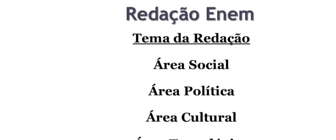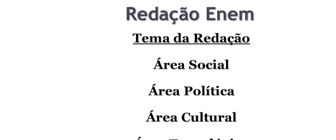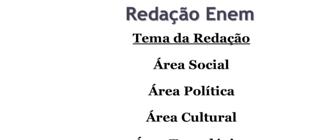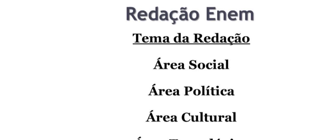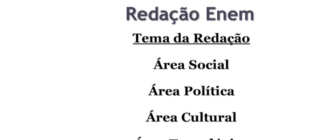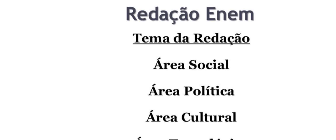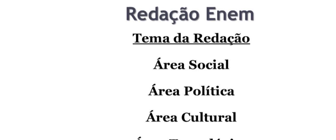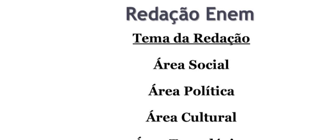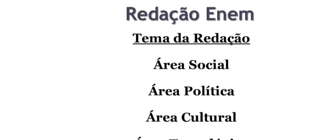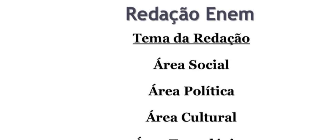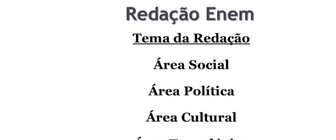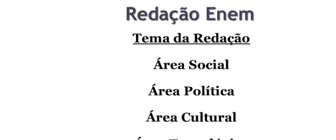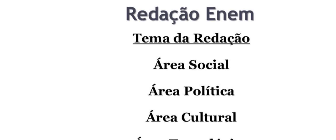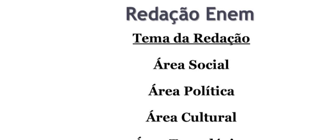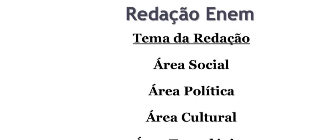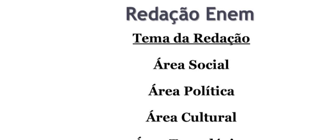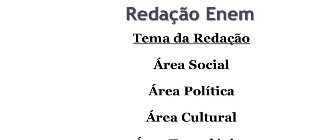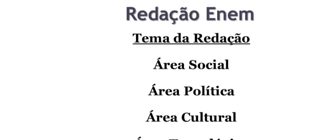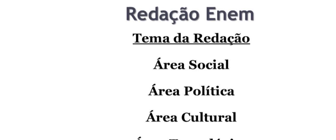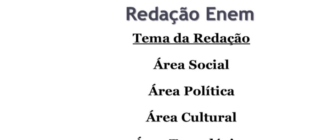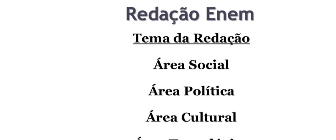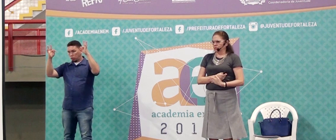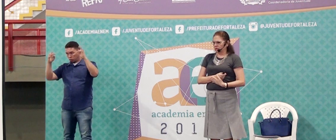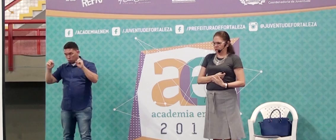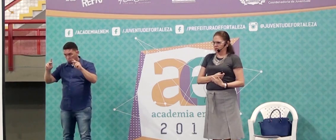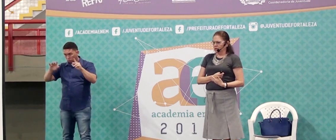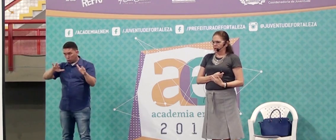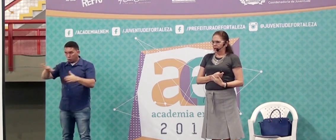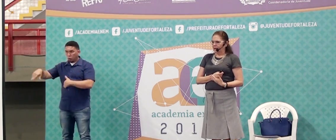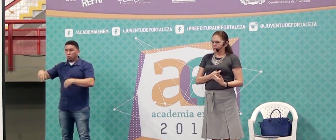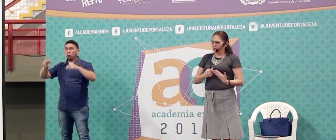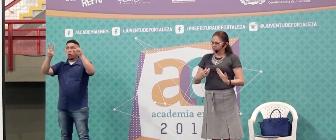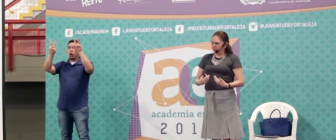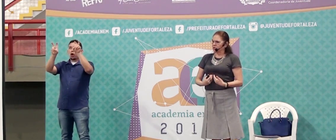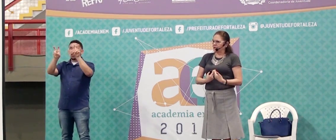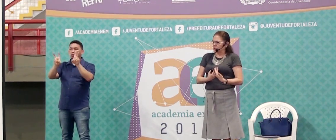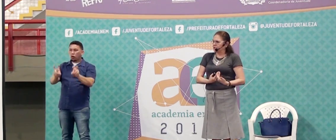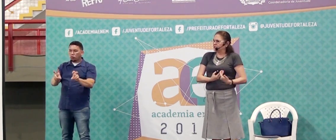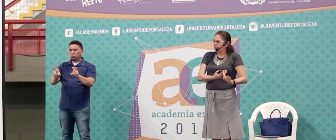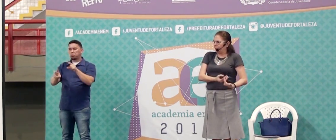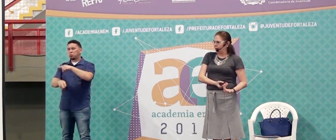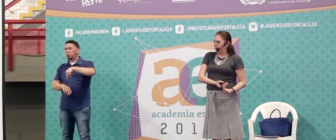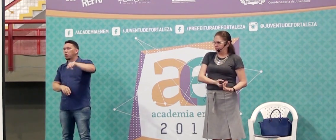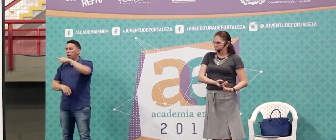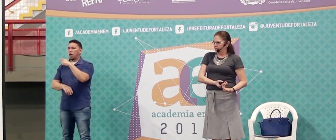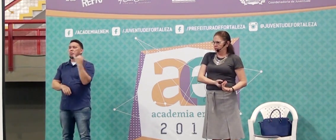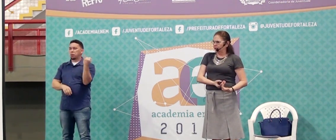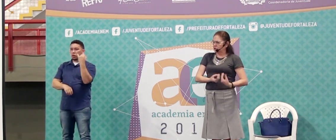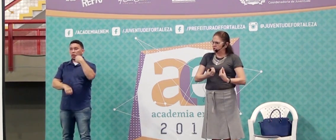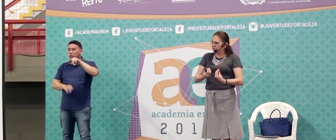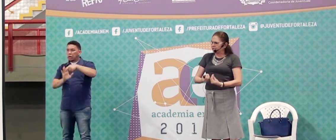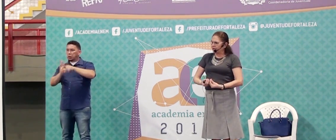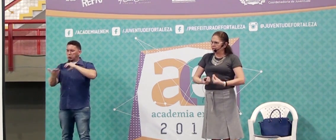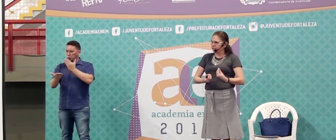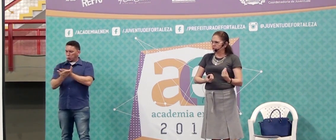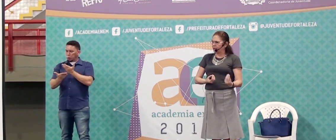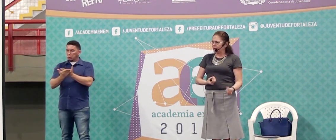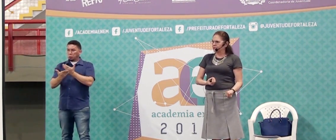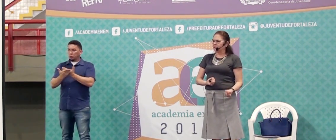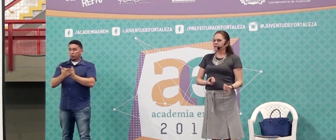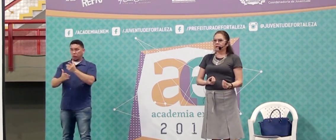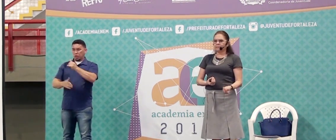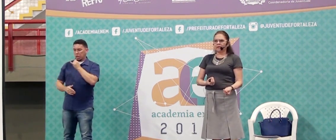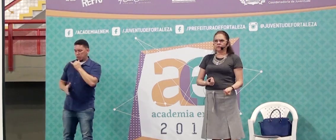áreas. Quanto aos assuntos, é importante que a gente se prepare. A gente saia